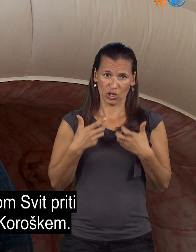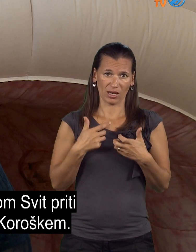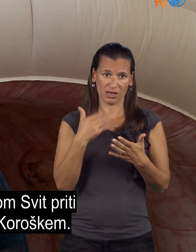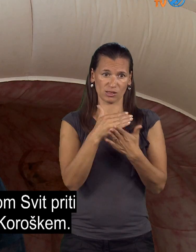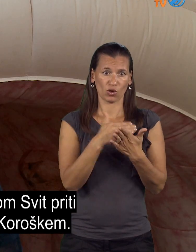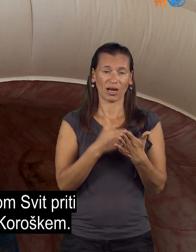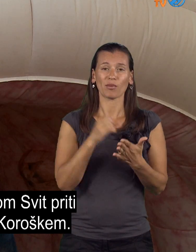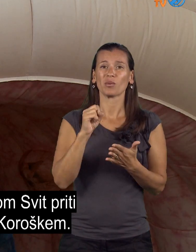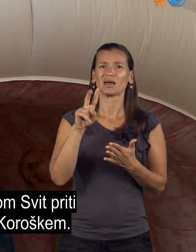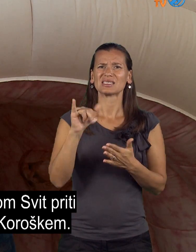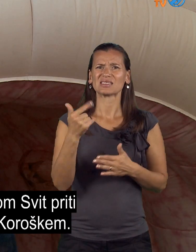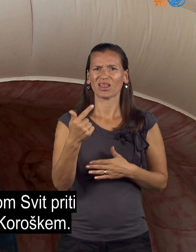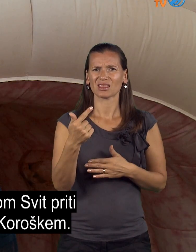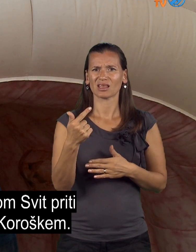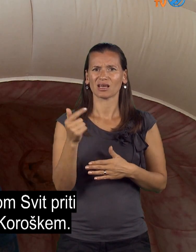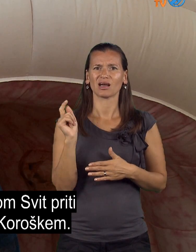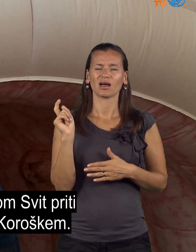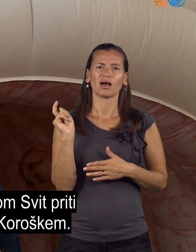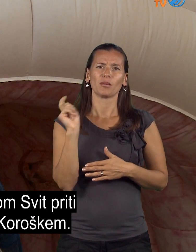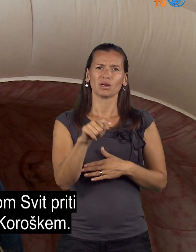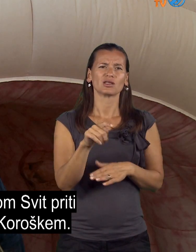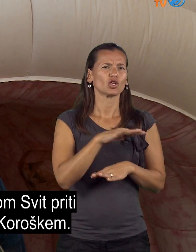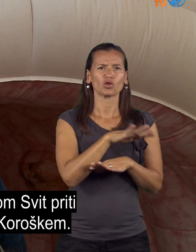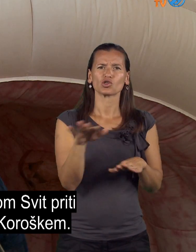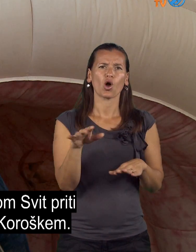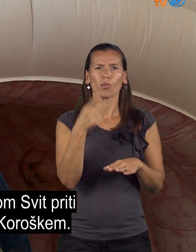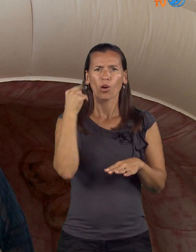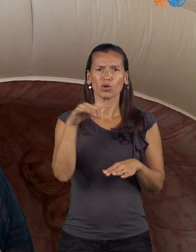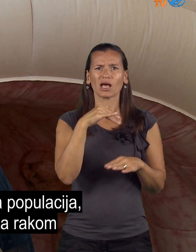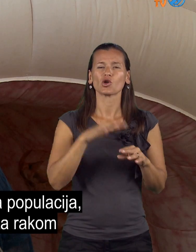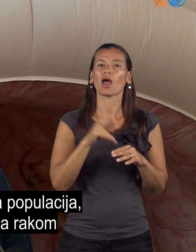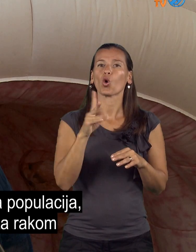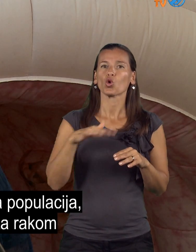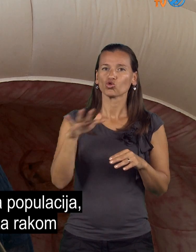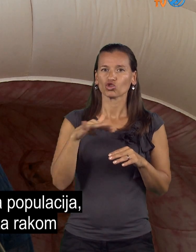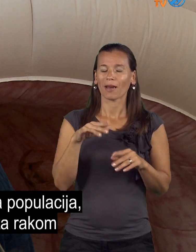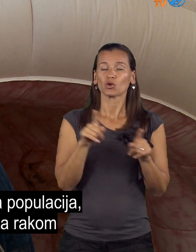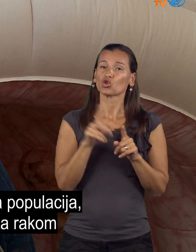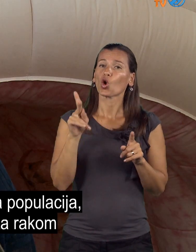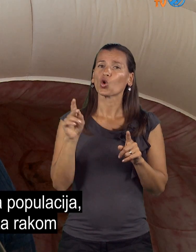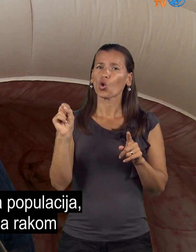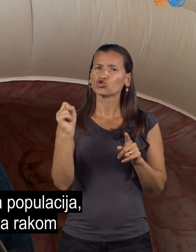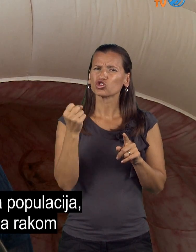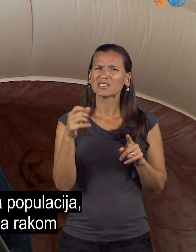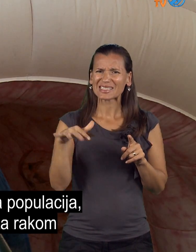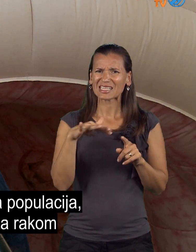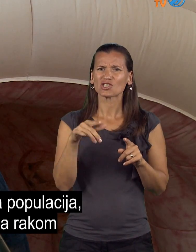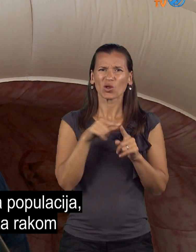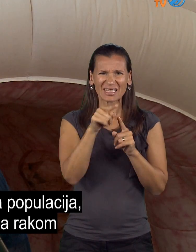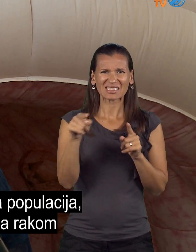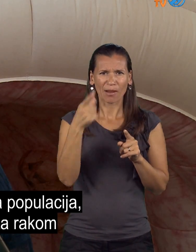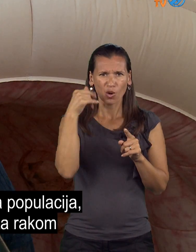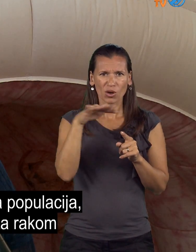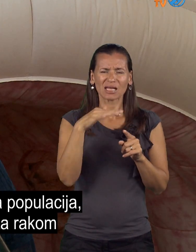Mi bi si želeli s programom Svit priti med vso populacijo na Koroškem, ker smo pač Korošci tudi tista populacija, ki